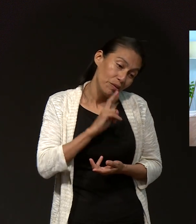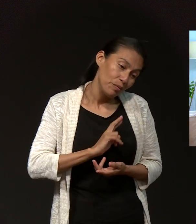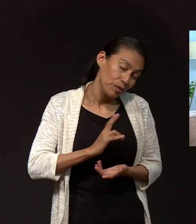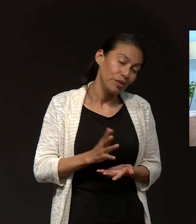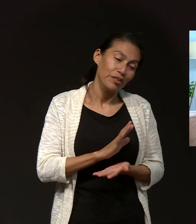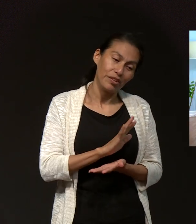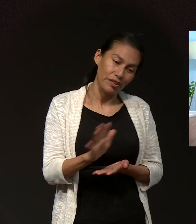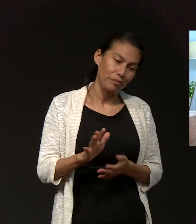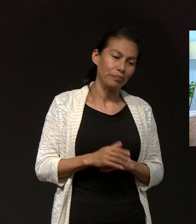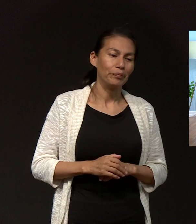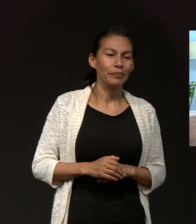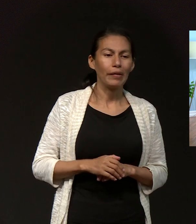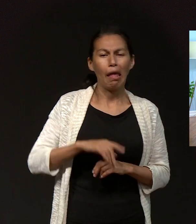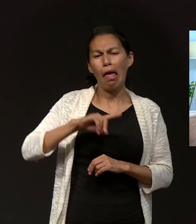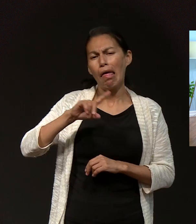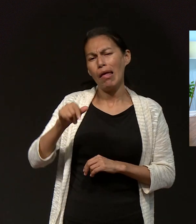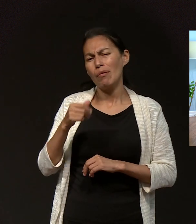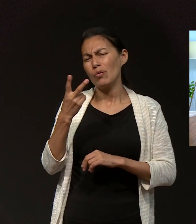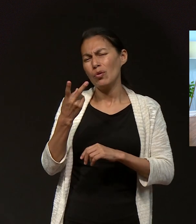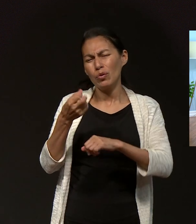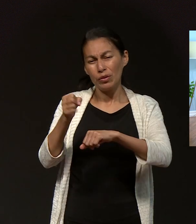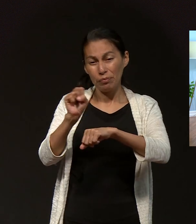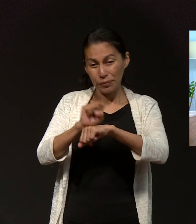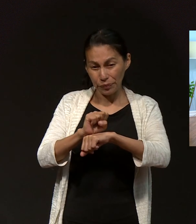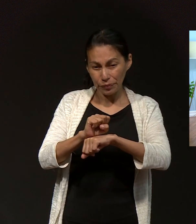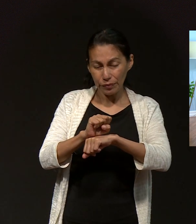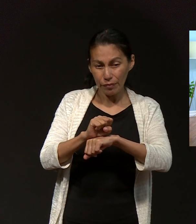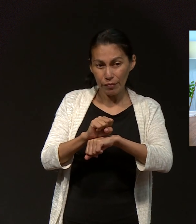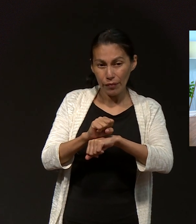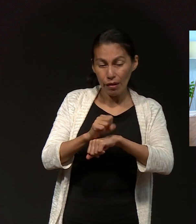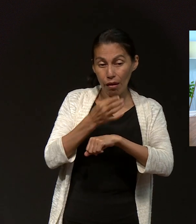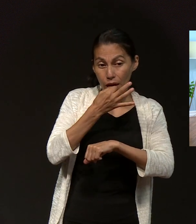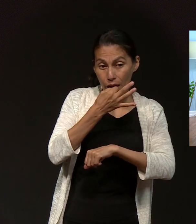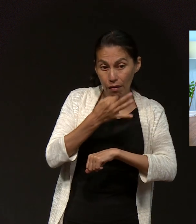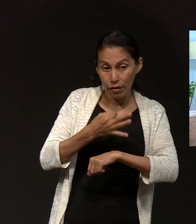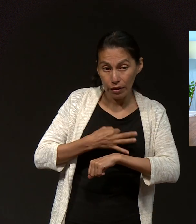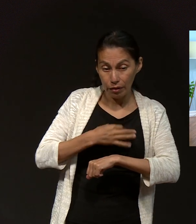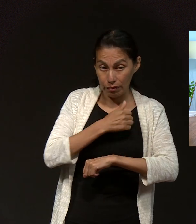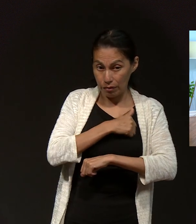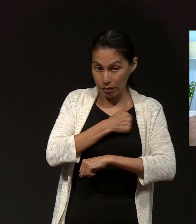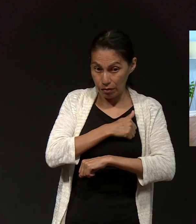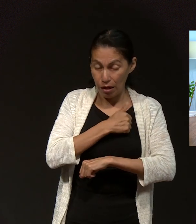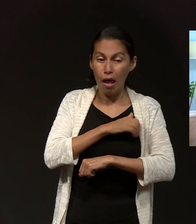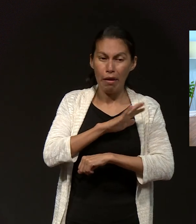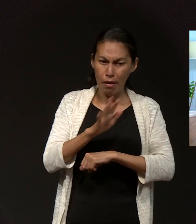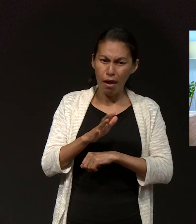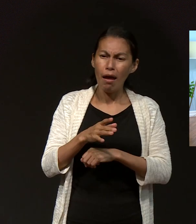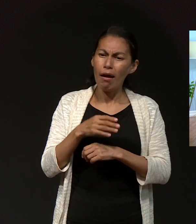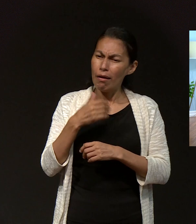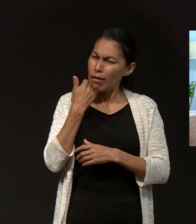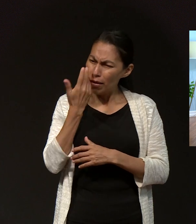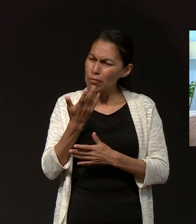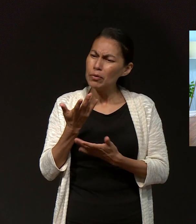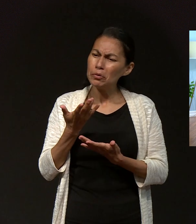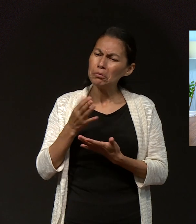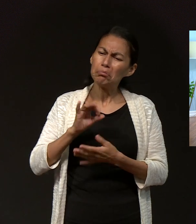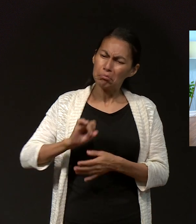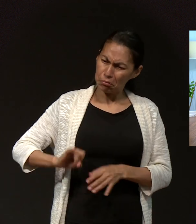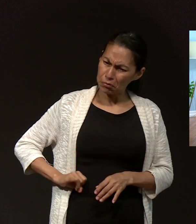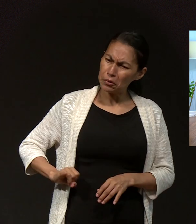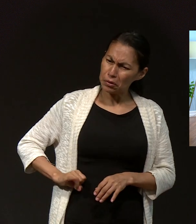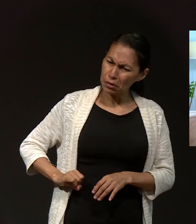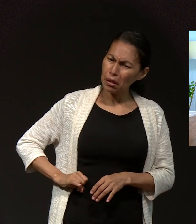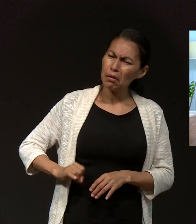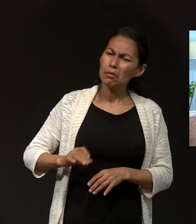Como dos semanas después de que me habló el Arqui Bernal, llega el correo del consulado de Canadá. La empresa respondió. Recibimos su aplicación. Estamos muy